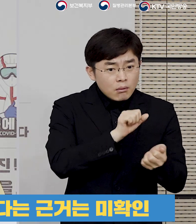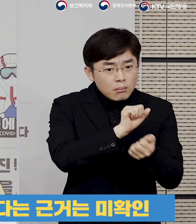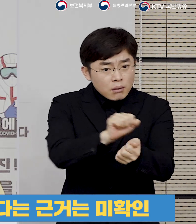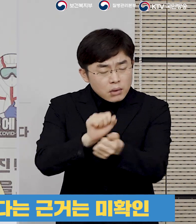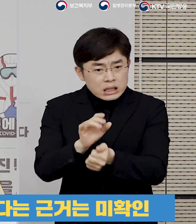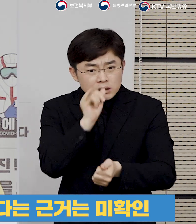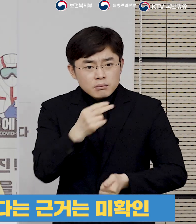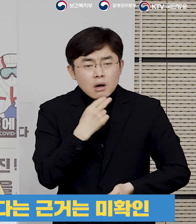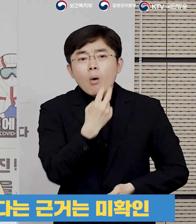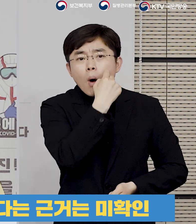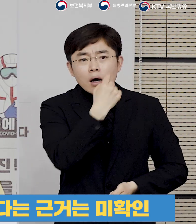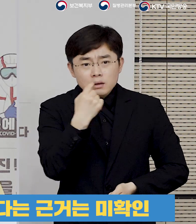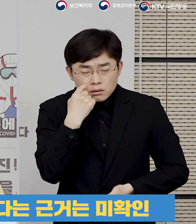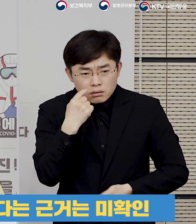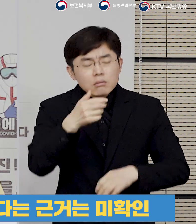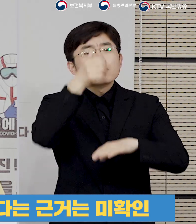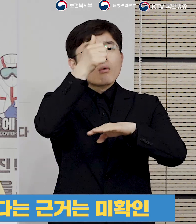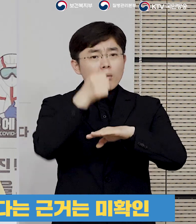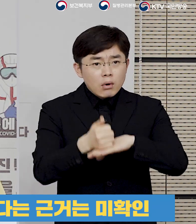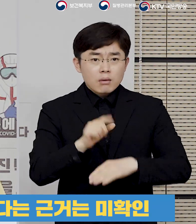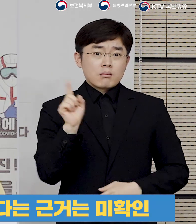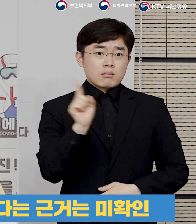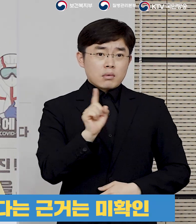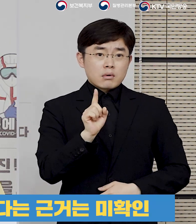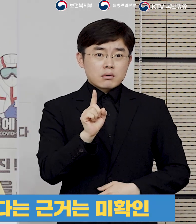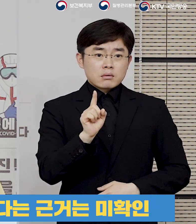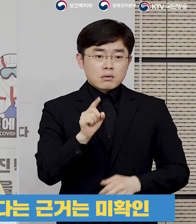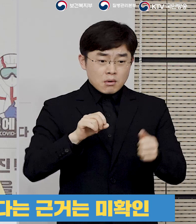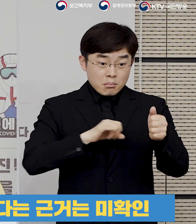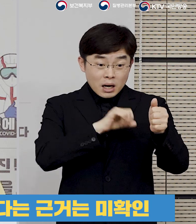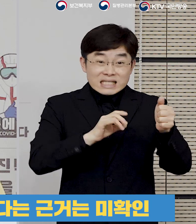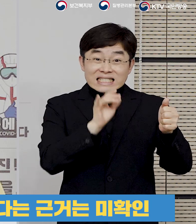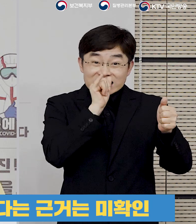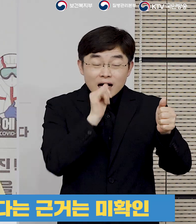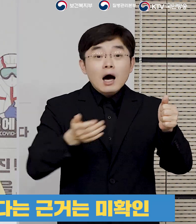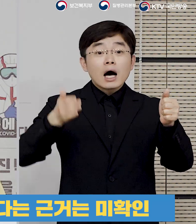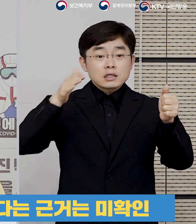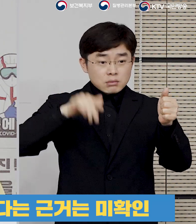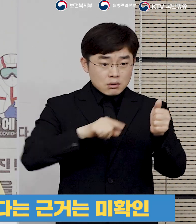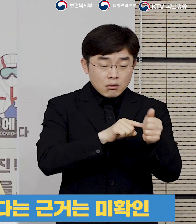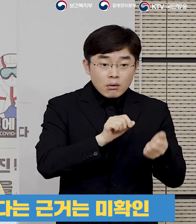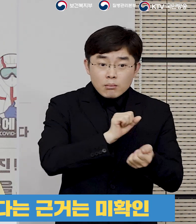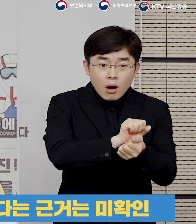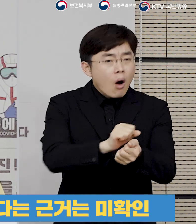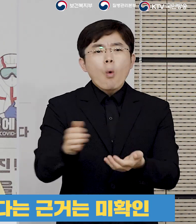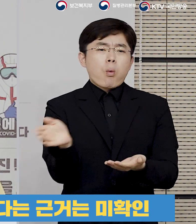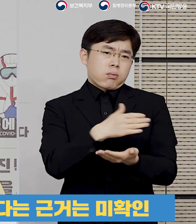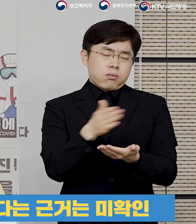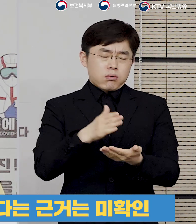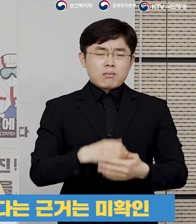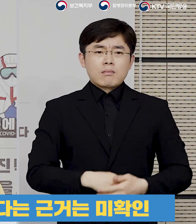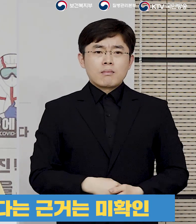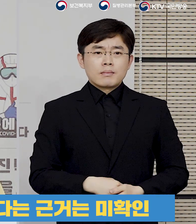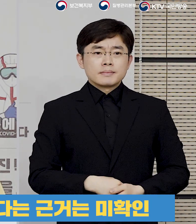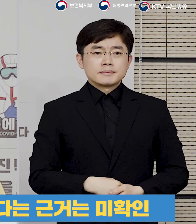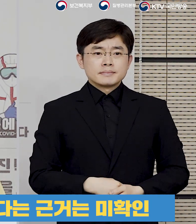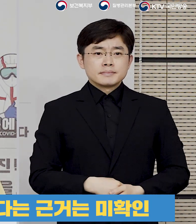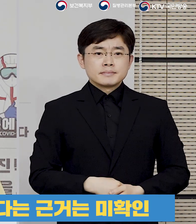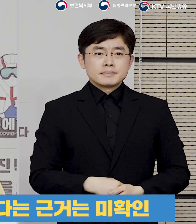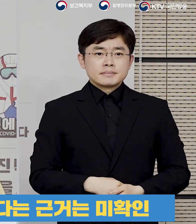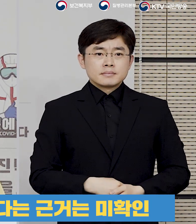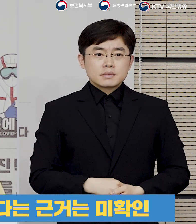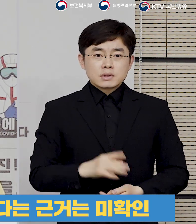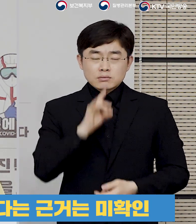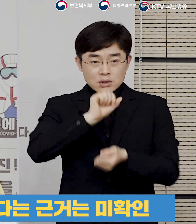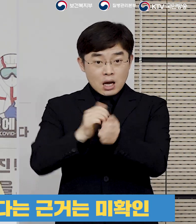대해 적극적인 감시, 역학조사 및 바이러스학적 검사 결과 재양성자에게 감염력이 있다는